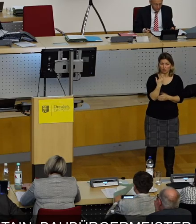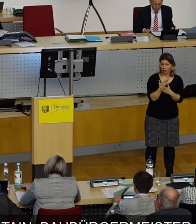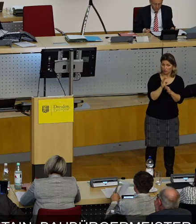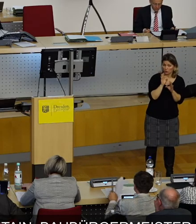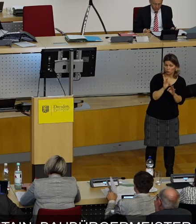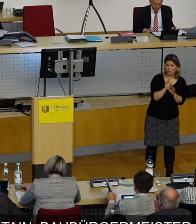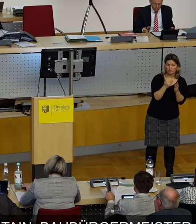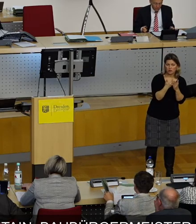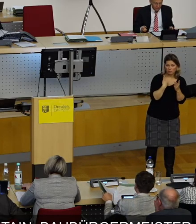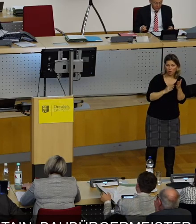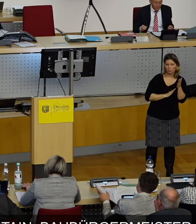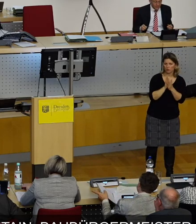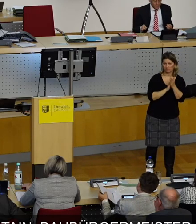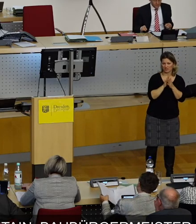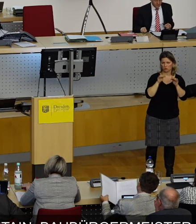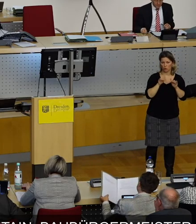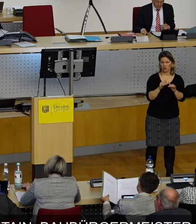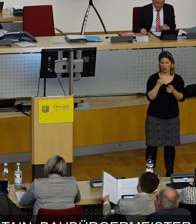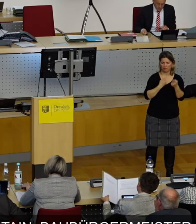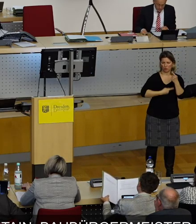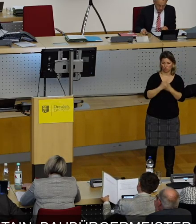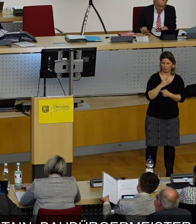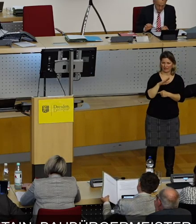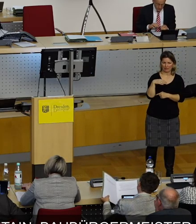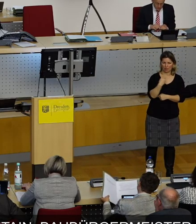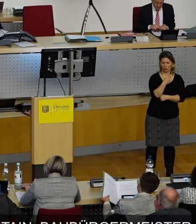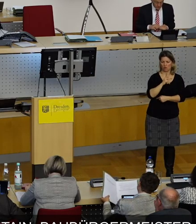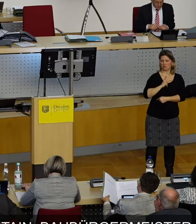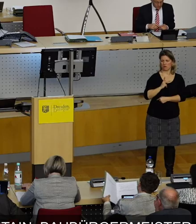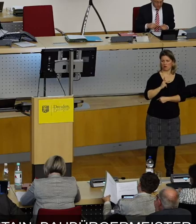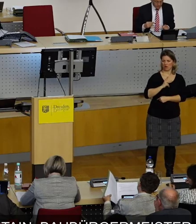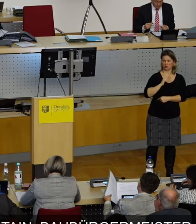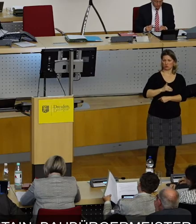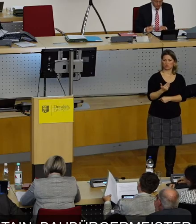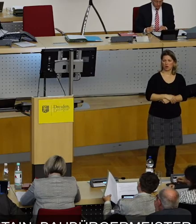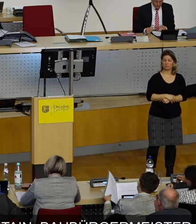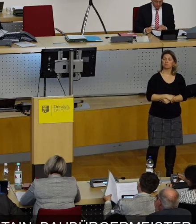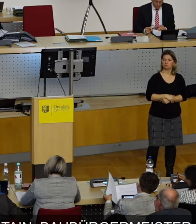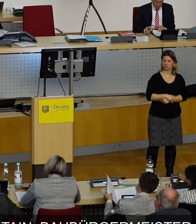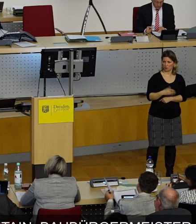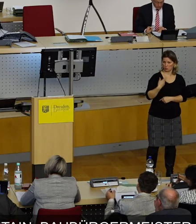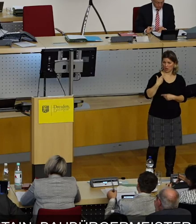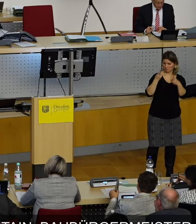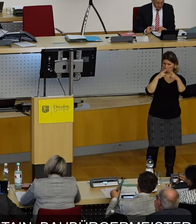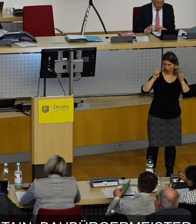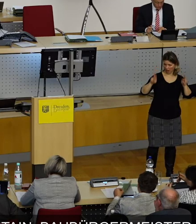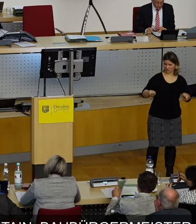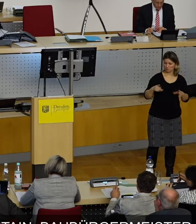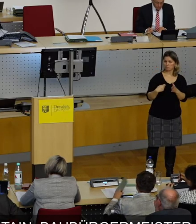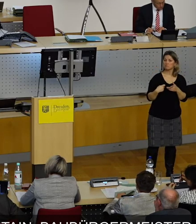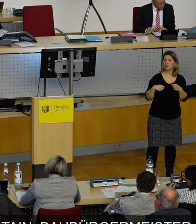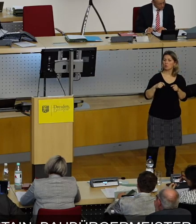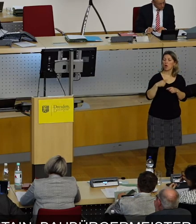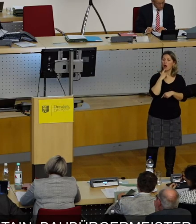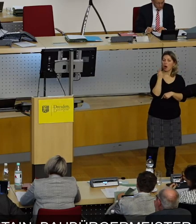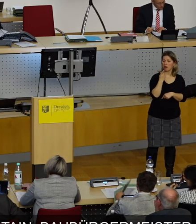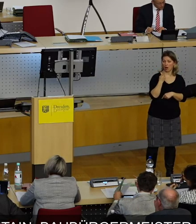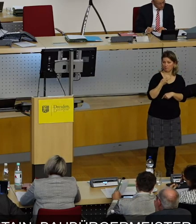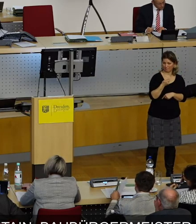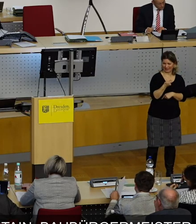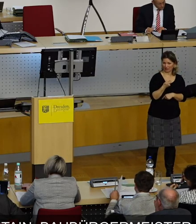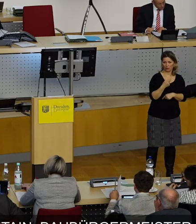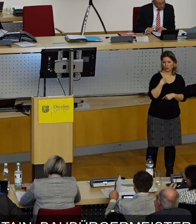mich auch. Auf der anderen Seite gibt es manchmal aber auch die Erwartungshaltung, Paläste zu bauen zu Mietpreisen des sozialen Wohnungsbaus. Und dass das